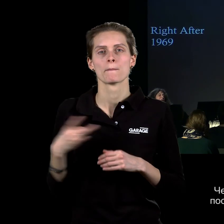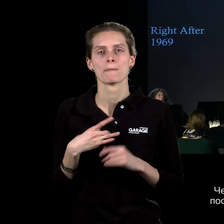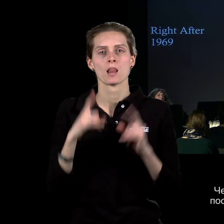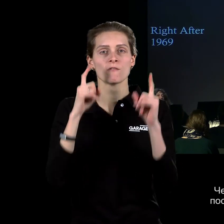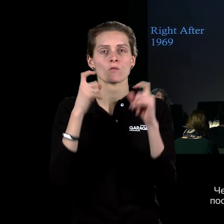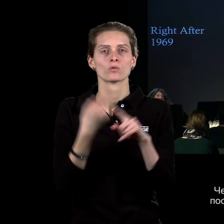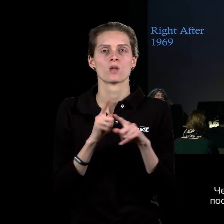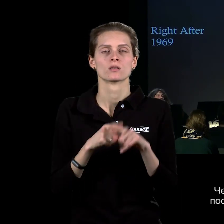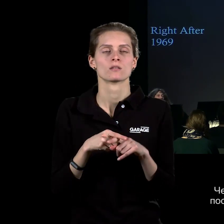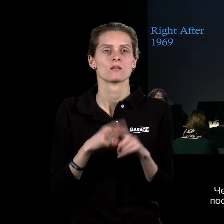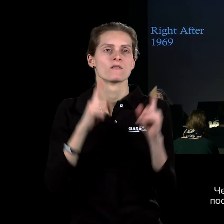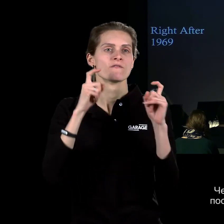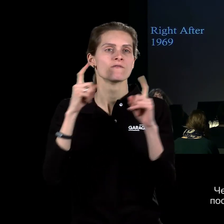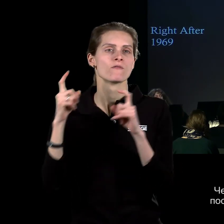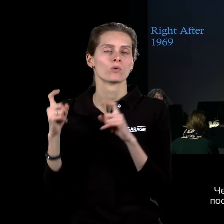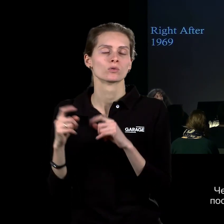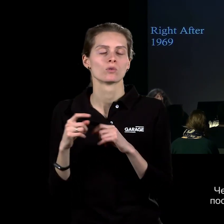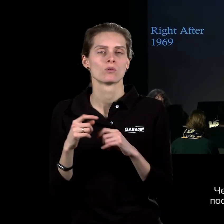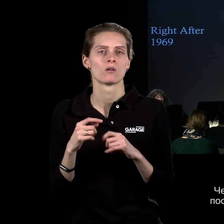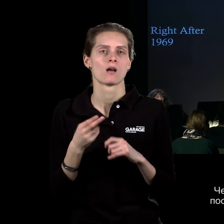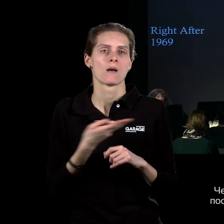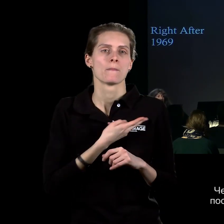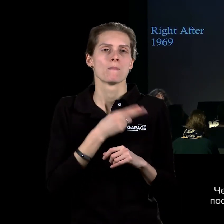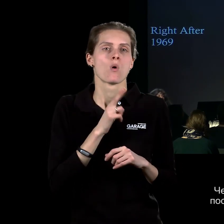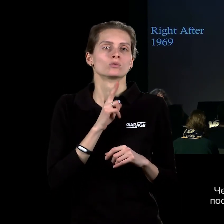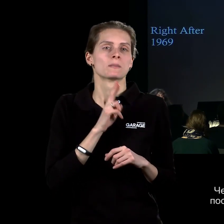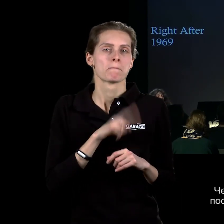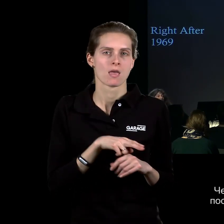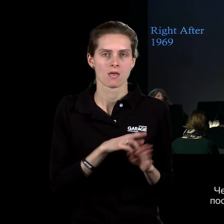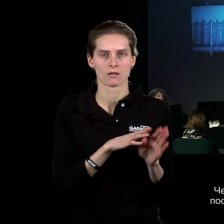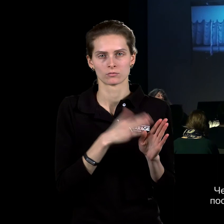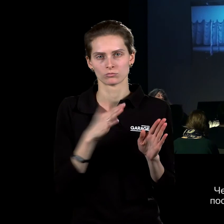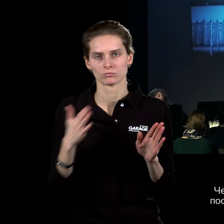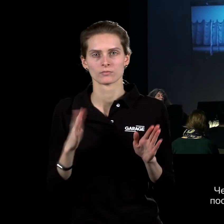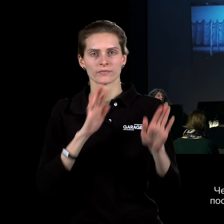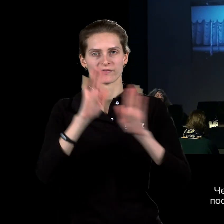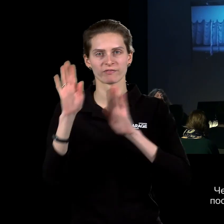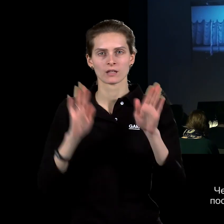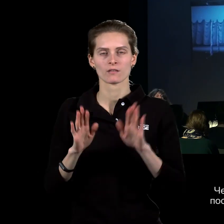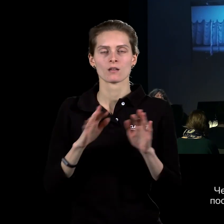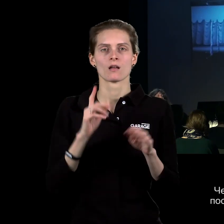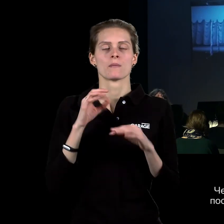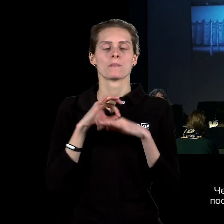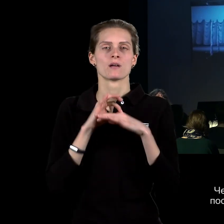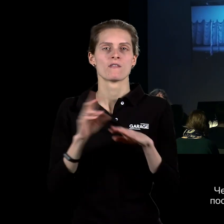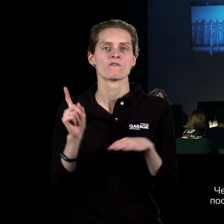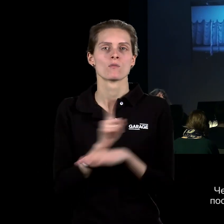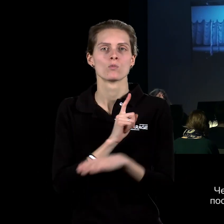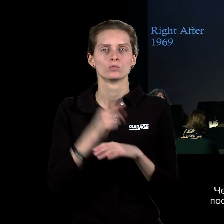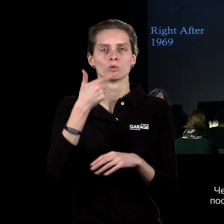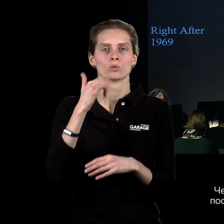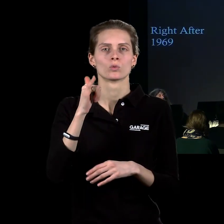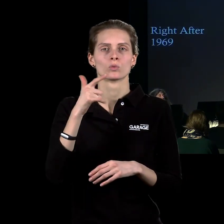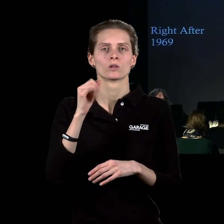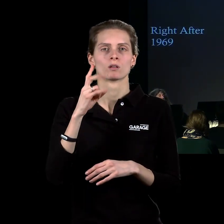с первой посмертной ретроспективы Евы Гессе, которая прошла в музее Гугенхайма, по-моему, в